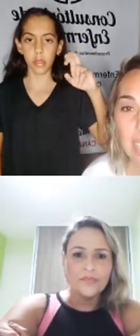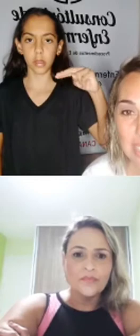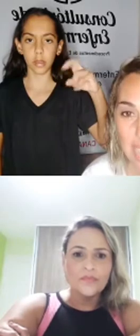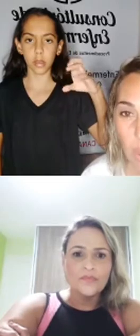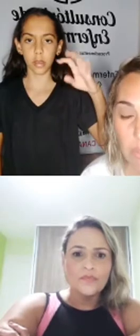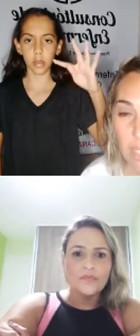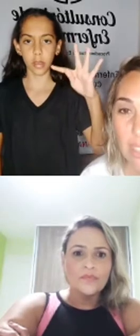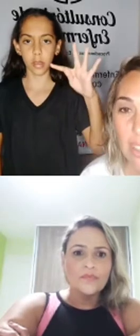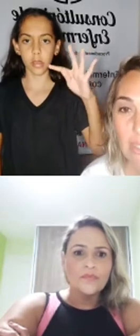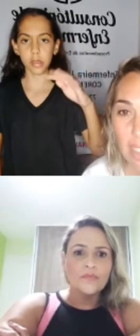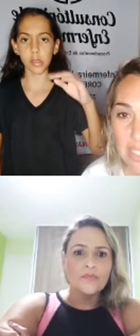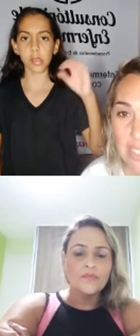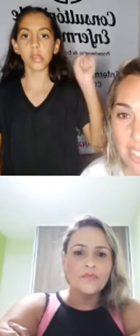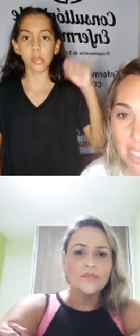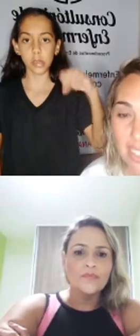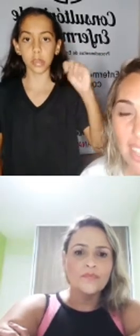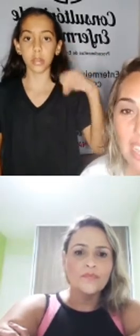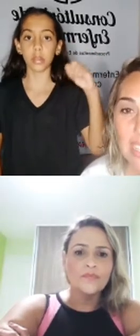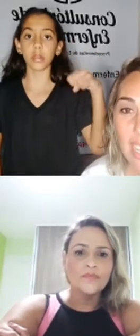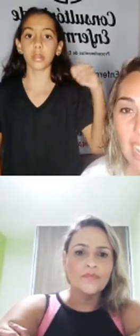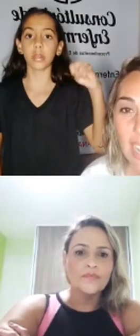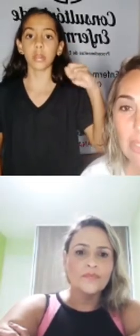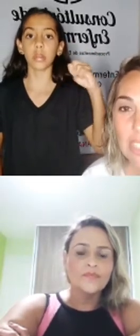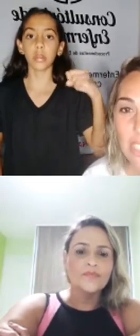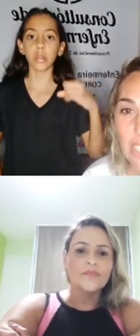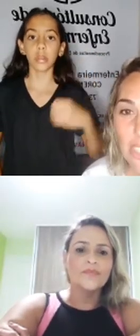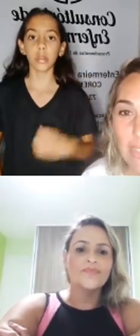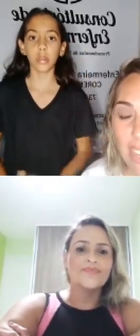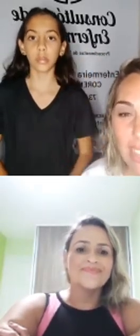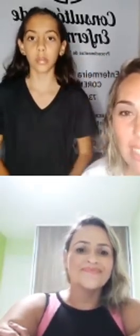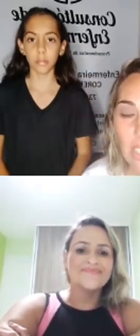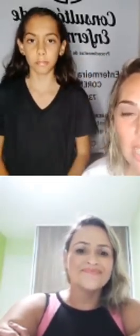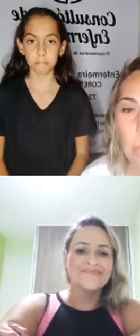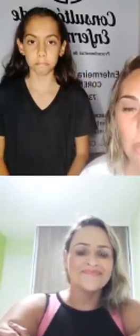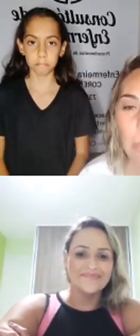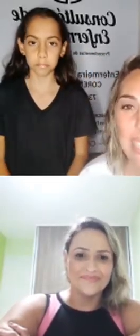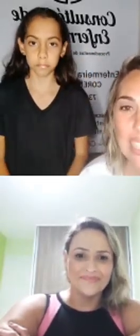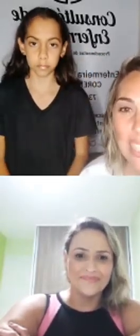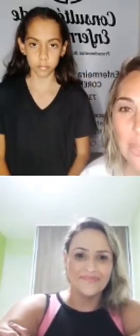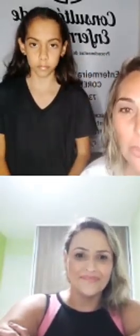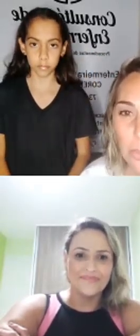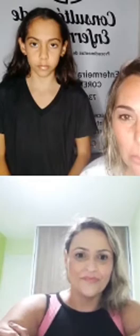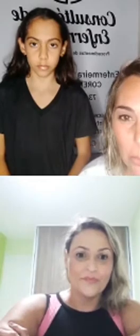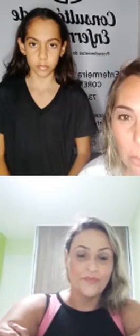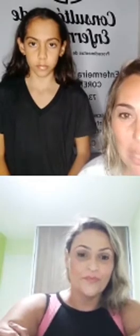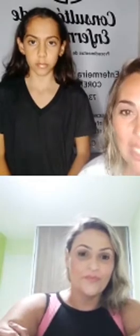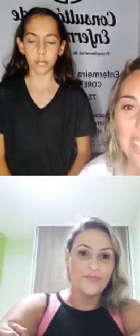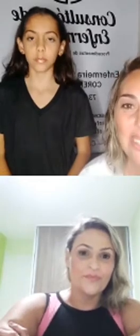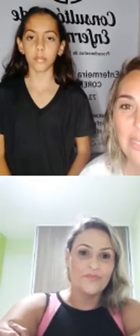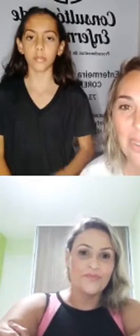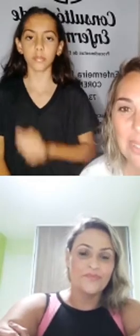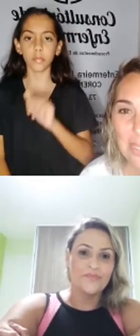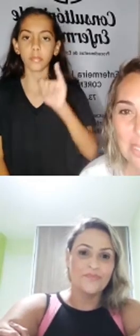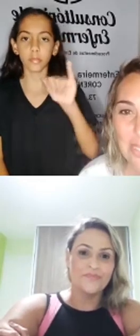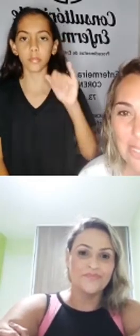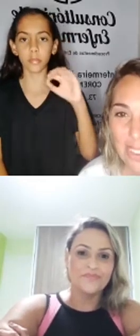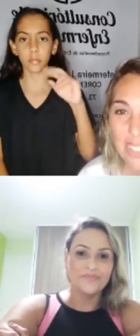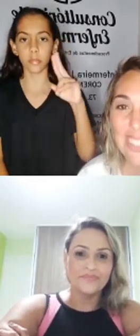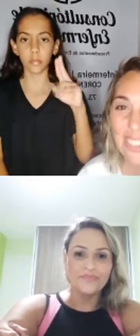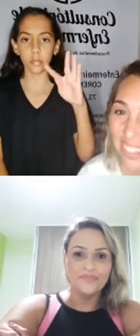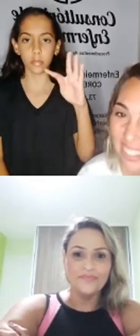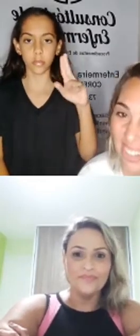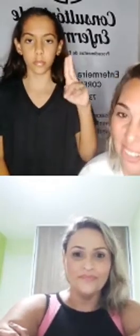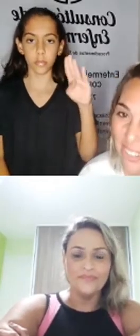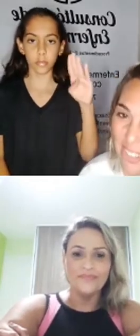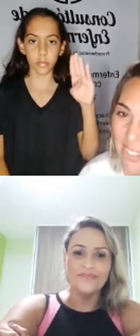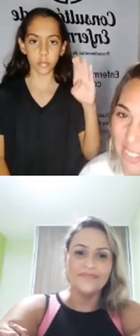vai ser salva. Vai sim. Essa live a gente vai deixar disponibilizada no YouTube, que o Rosa Consultório tem